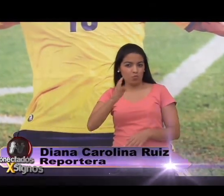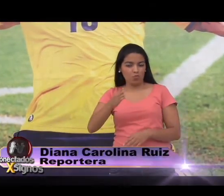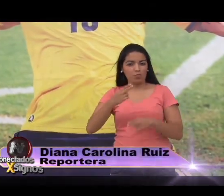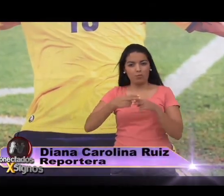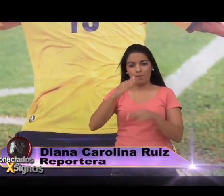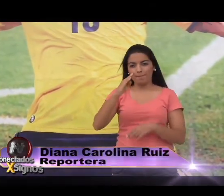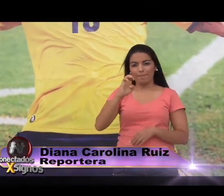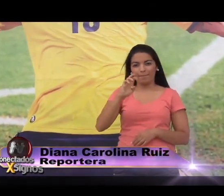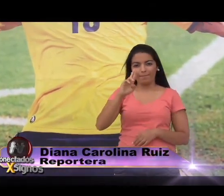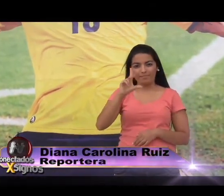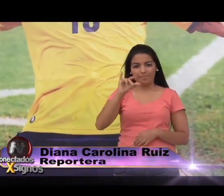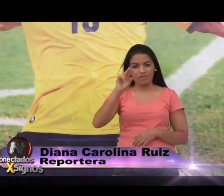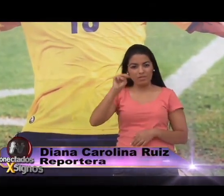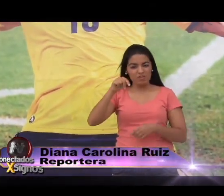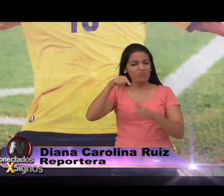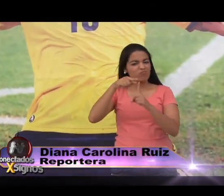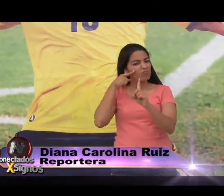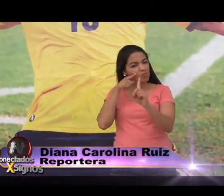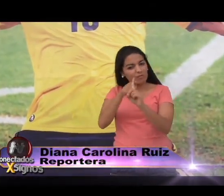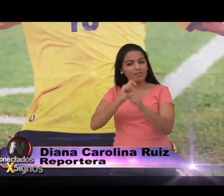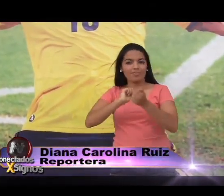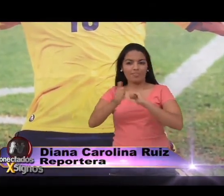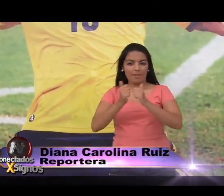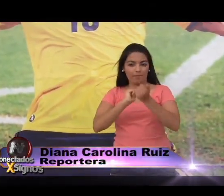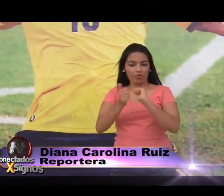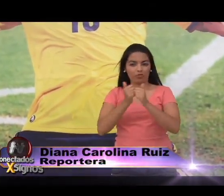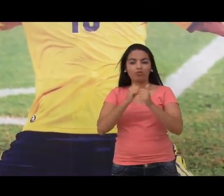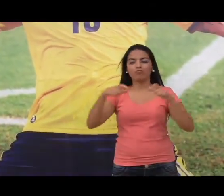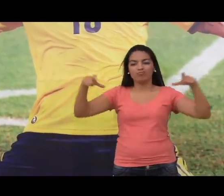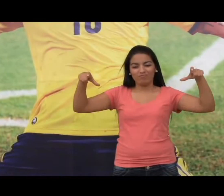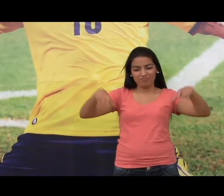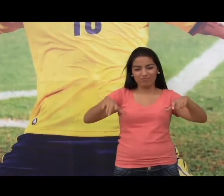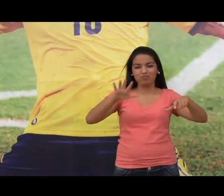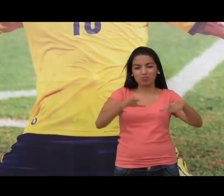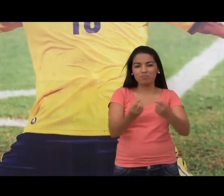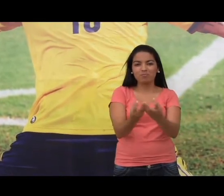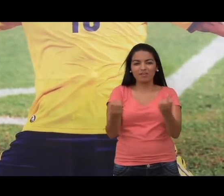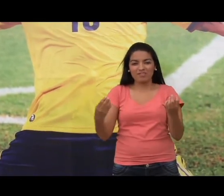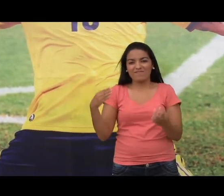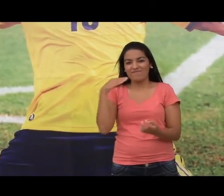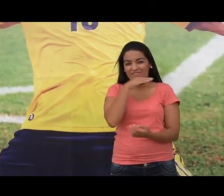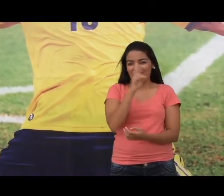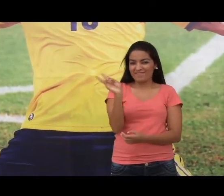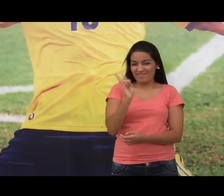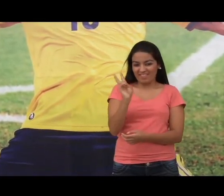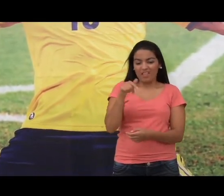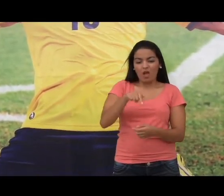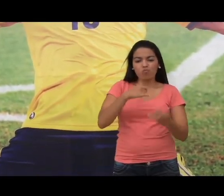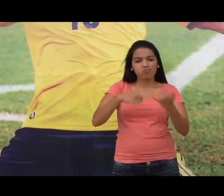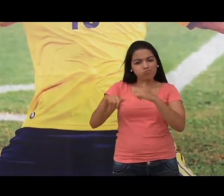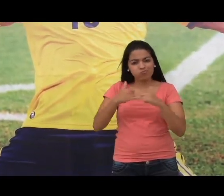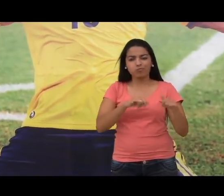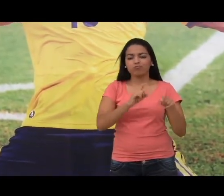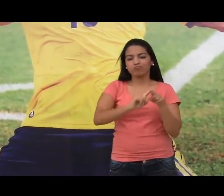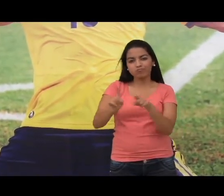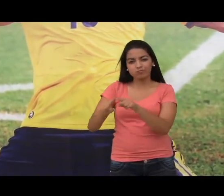Estamos en la cancha sintética del Club Berlín, donde su objetivo deportivo es el de incentivar a los niños desde temprana edad la formación